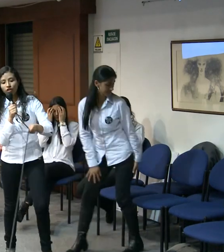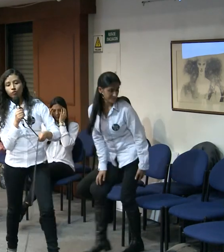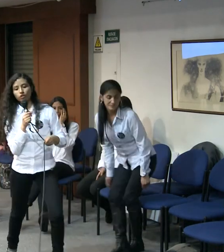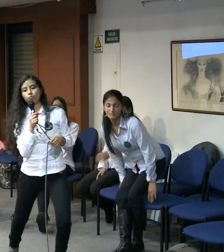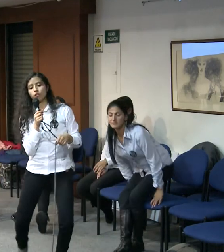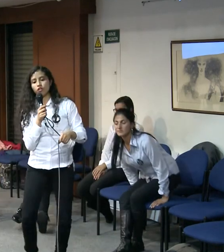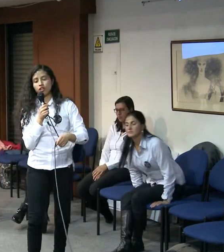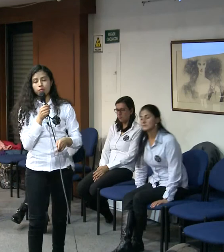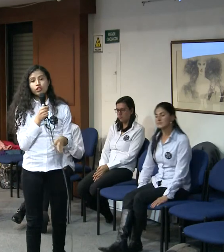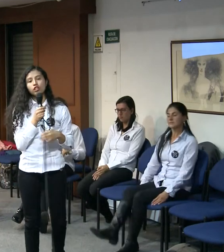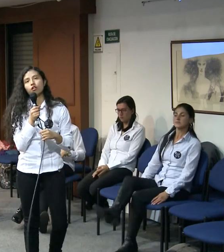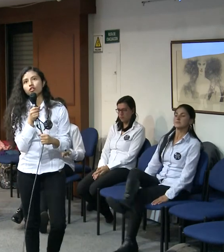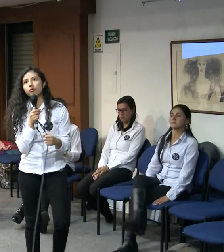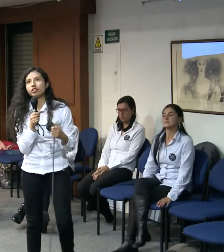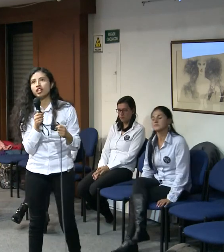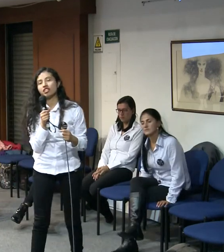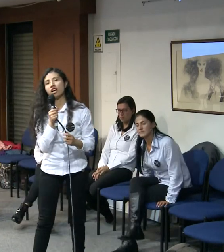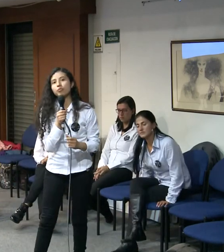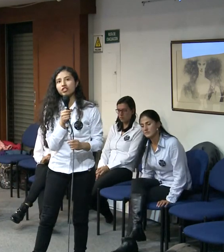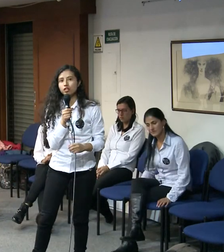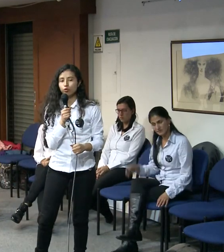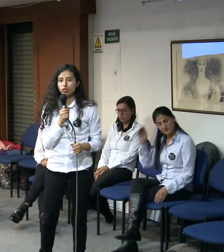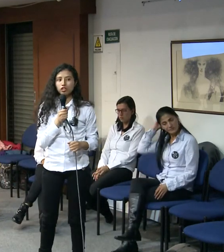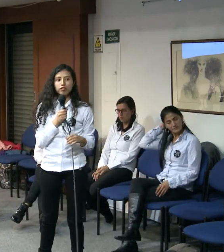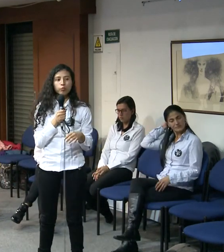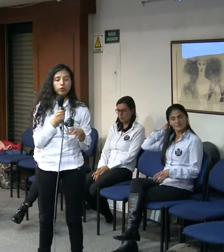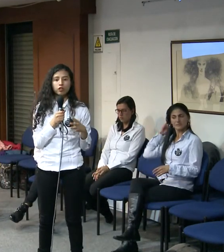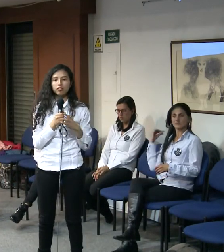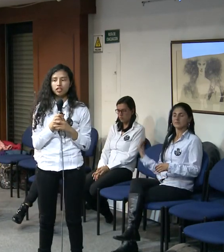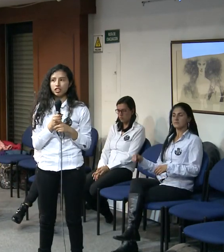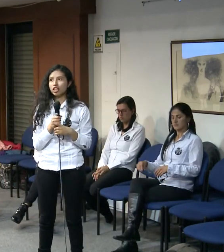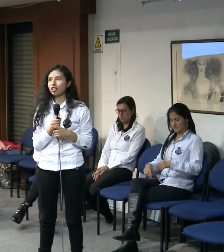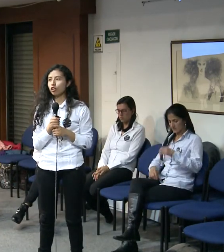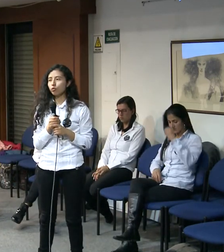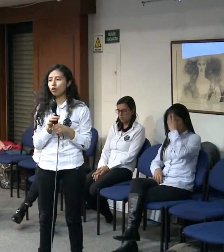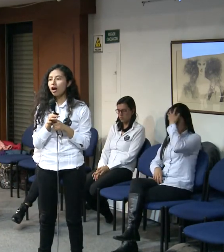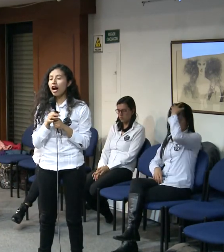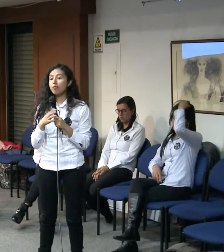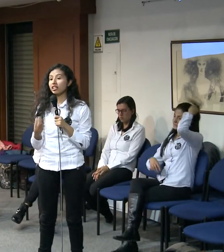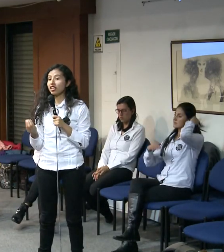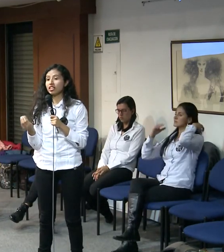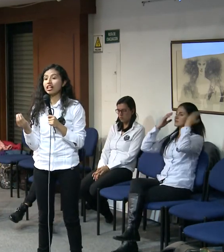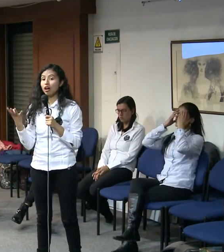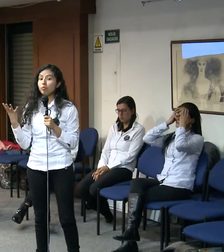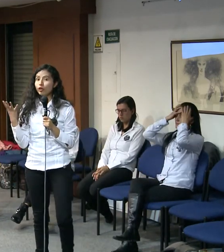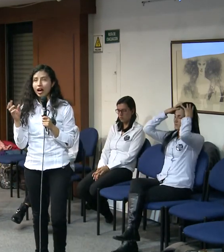Bueno, retomando un poco lo que mencionaban mis compañeras, al principio sí fue un poco difícil entrar como